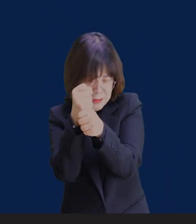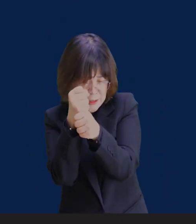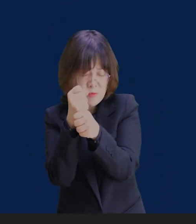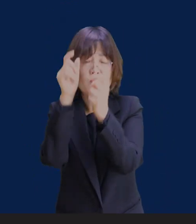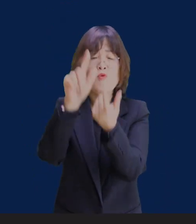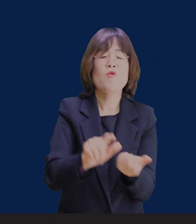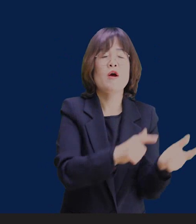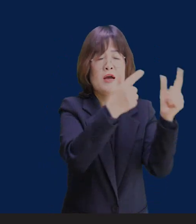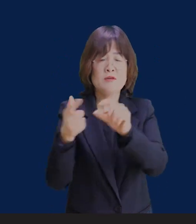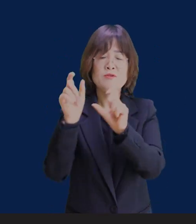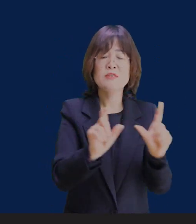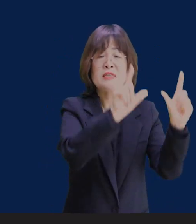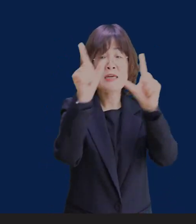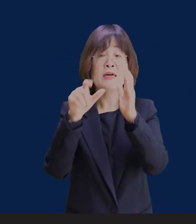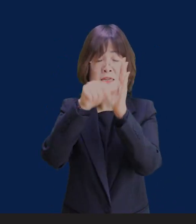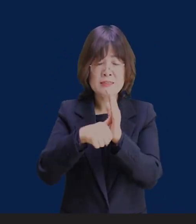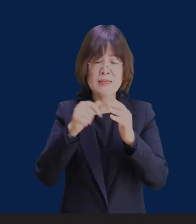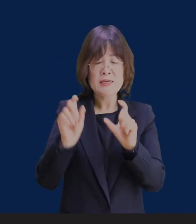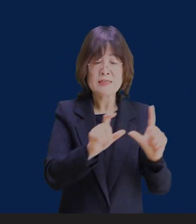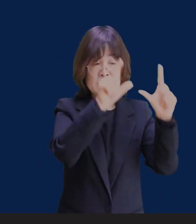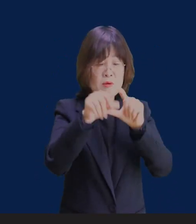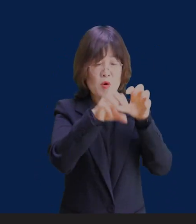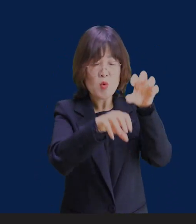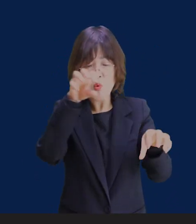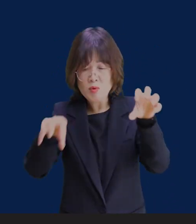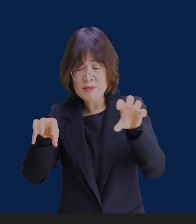말씀을 붙잡고 이 하루를 살아갈 때에 삶의